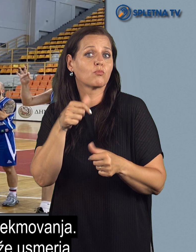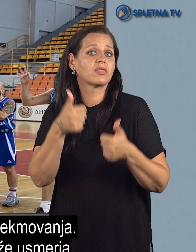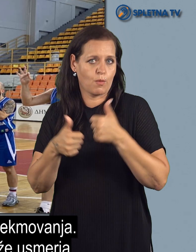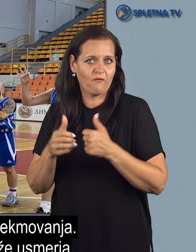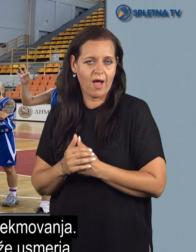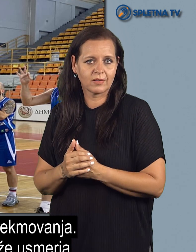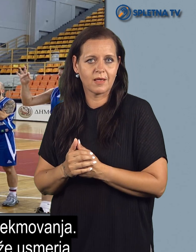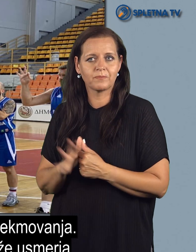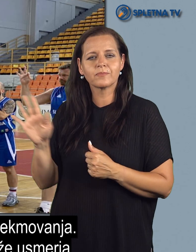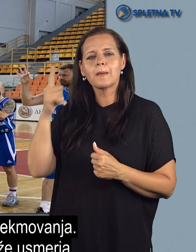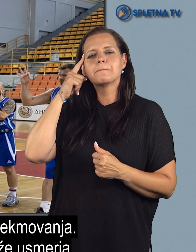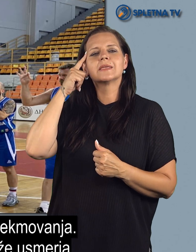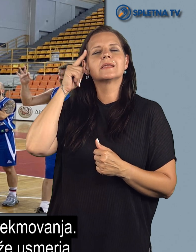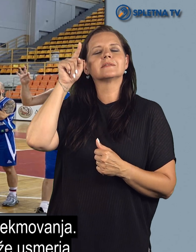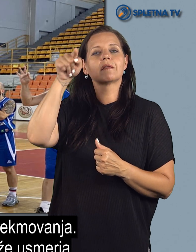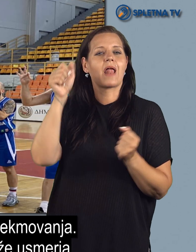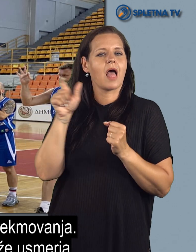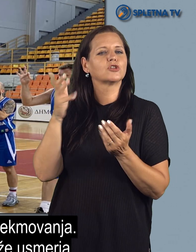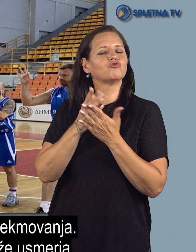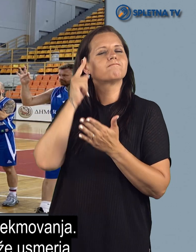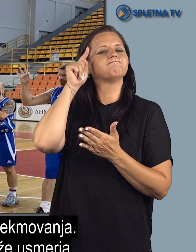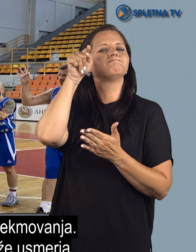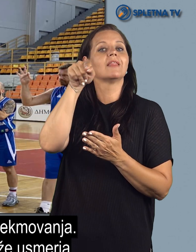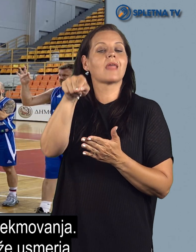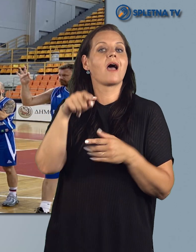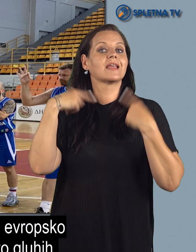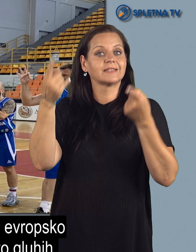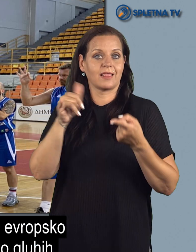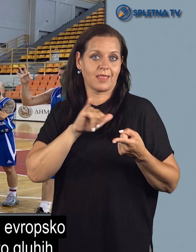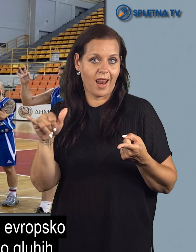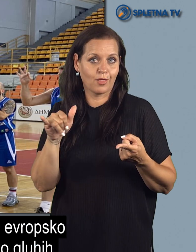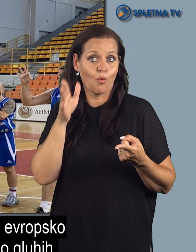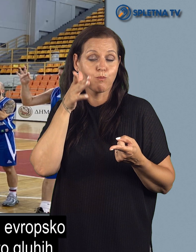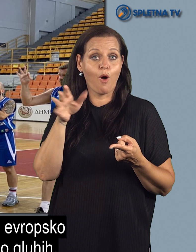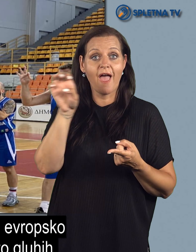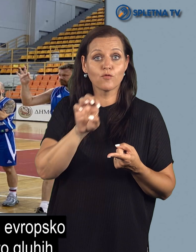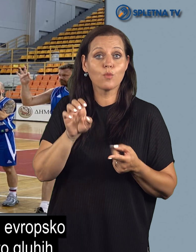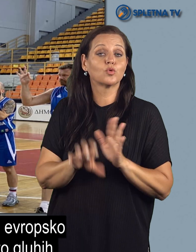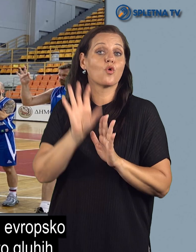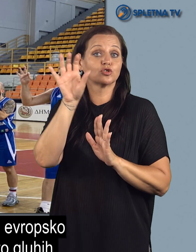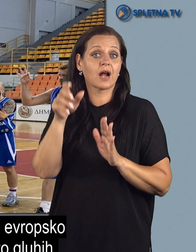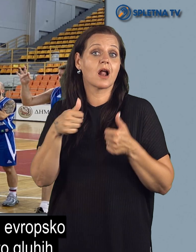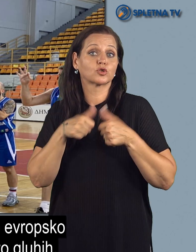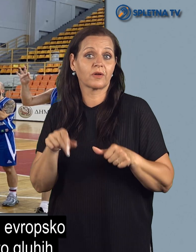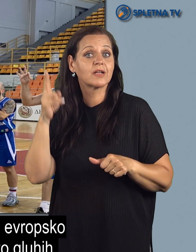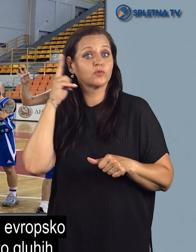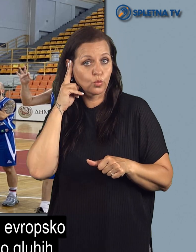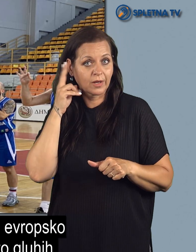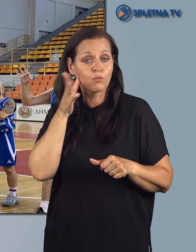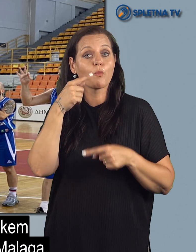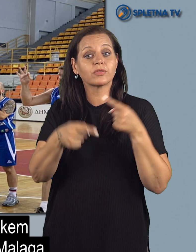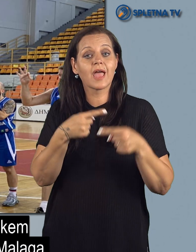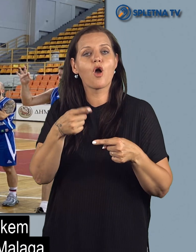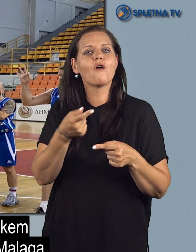tekmovanja. Svoje misli pa Hladnik že usmerjal naslednje leto, ko bo Evropsko košarkarsko prvenstvo